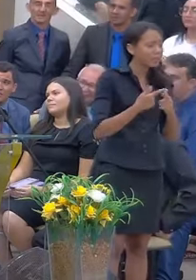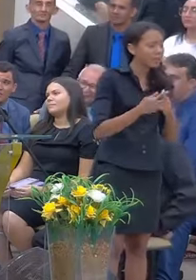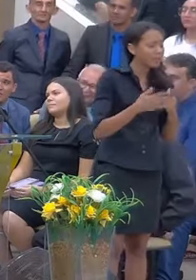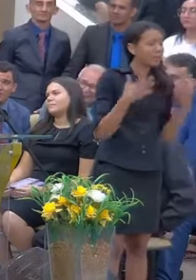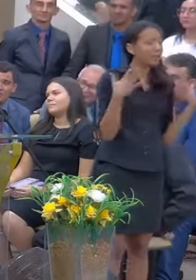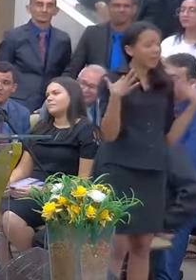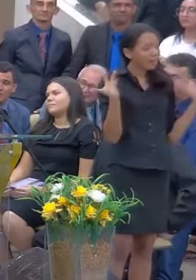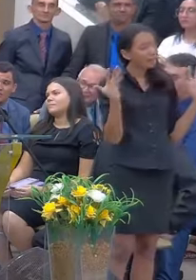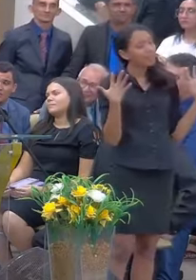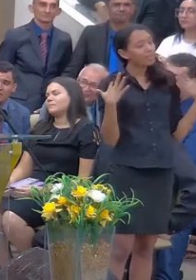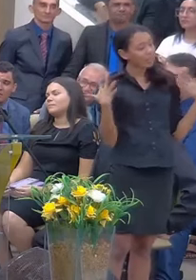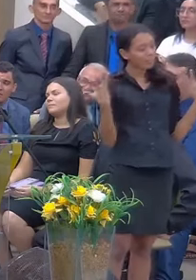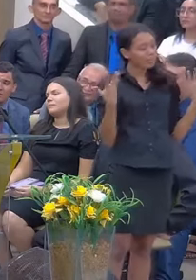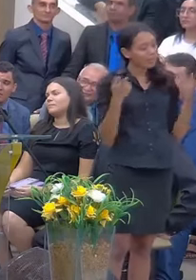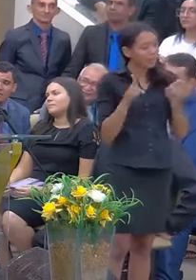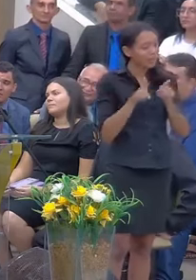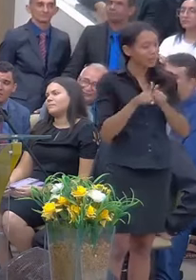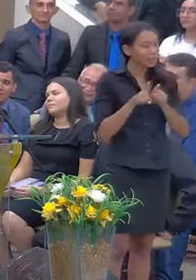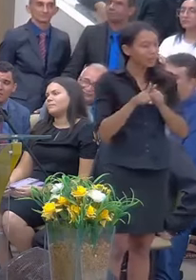É muita coisa boa.